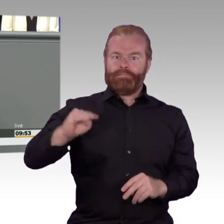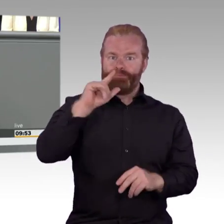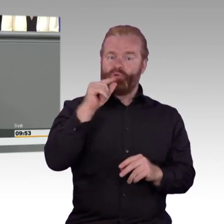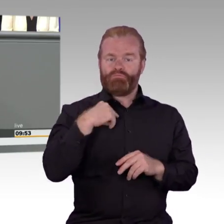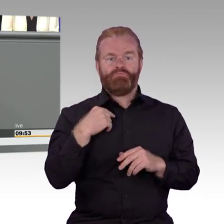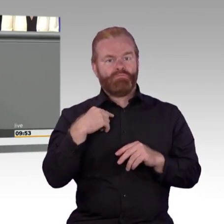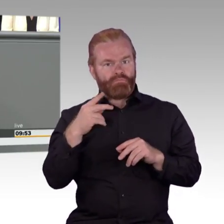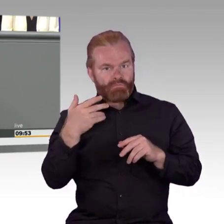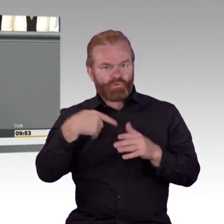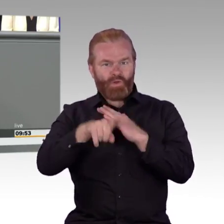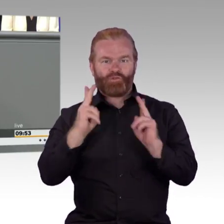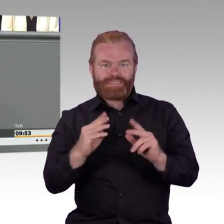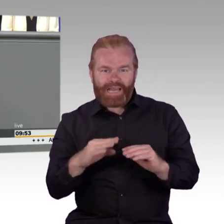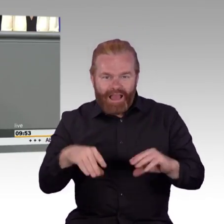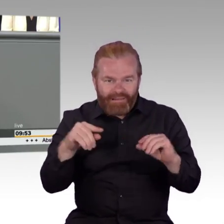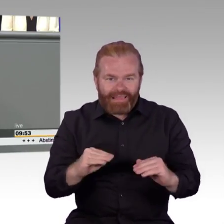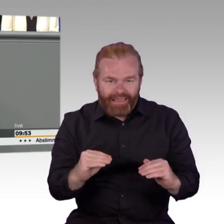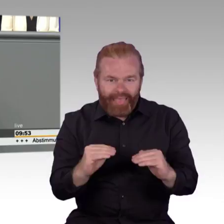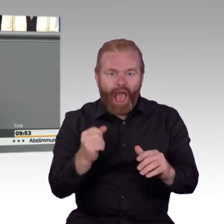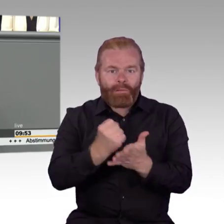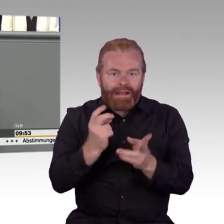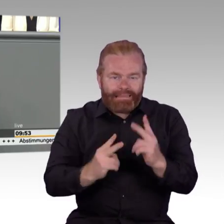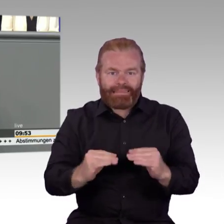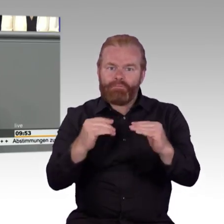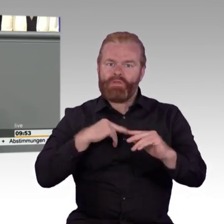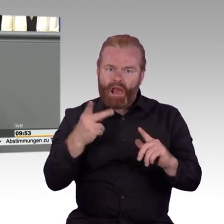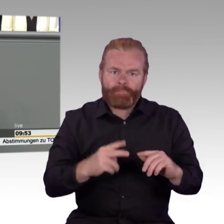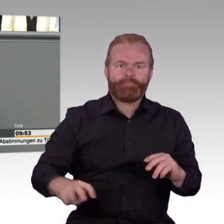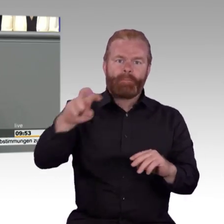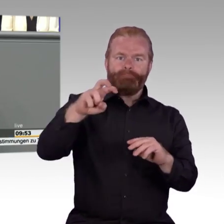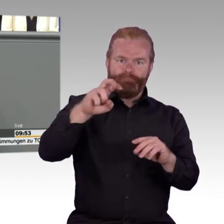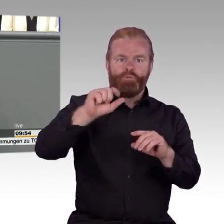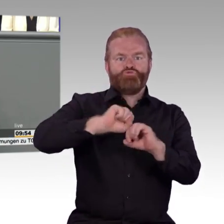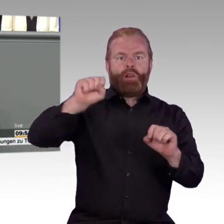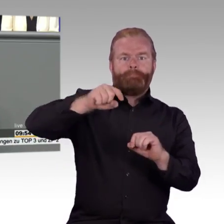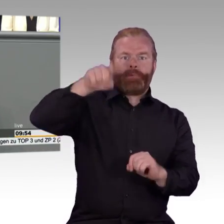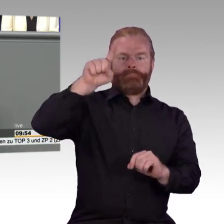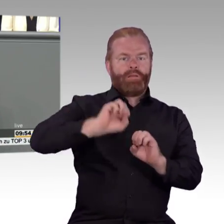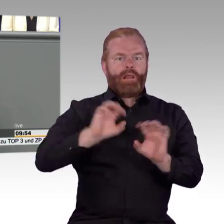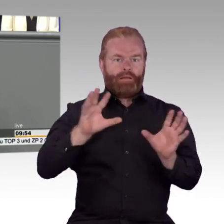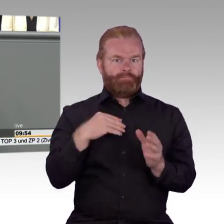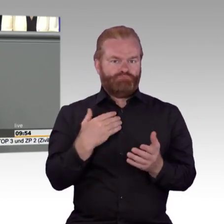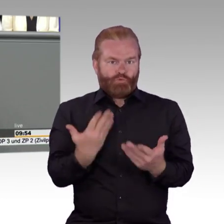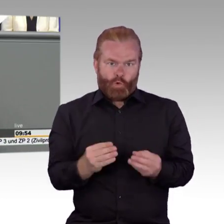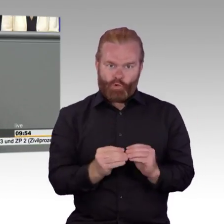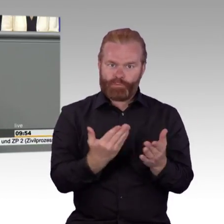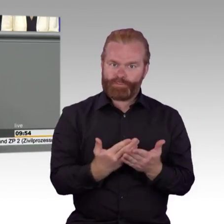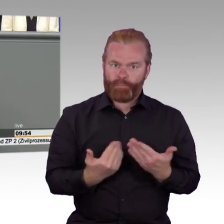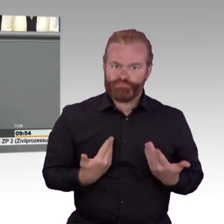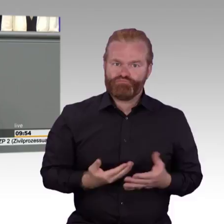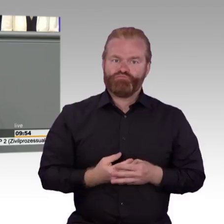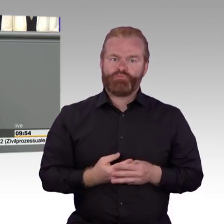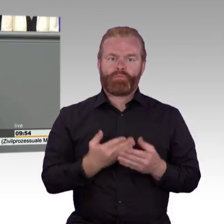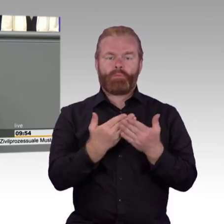betroffene Handwerker und kleine Unternehmen durch eine Ergänzung der ZEPI auch sicherstellen, dass sie indirekt von